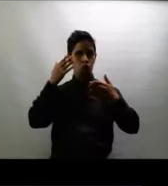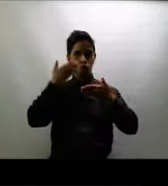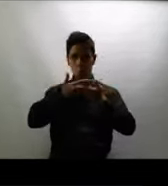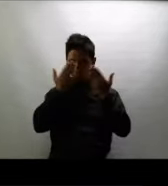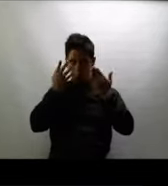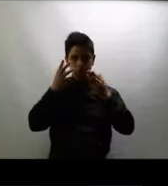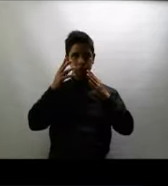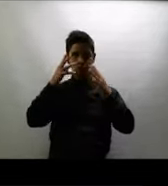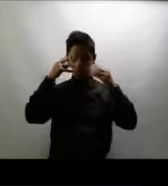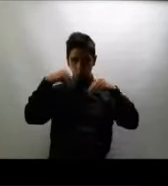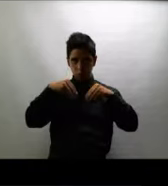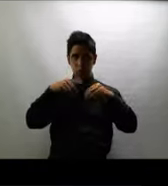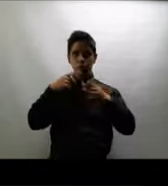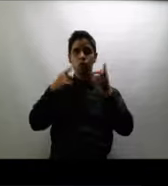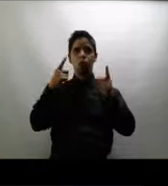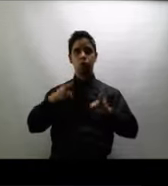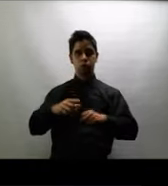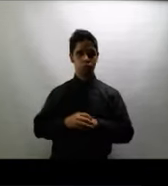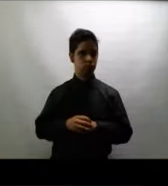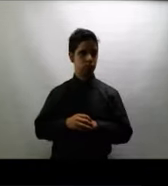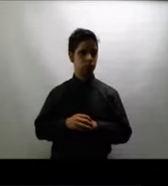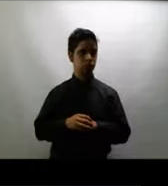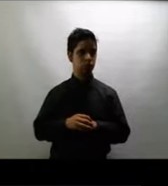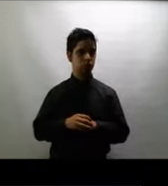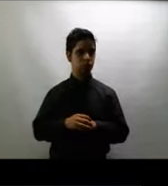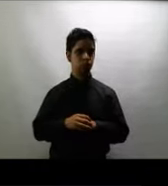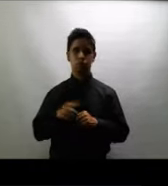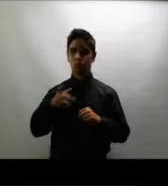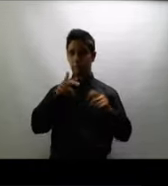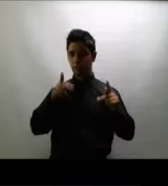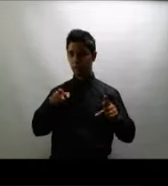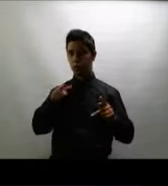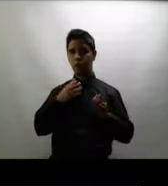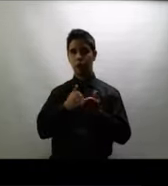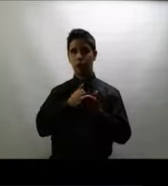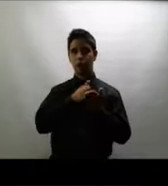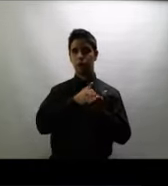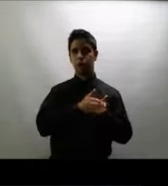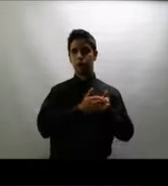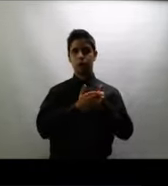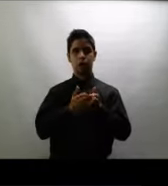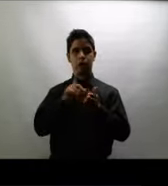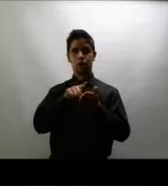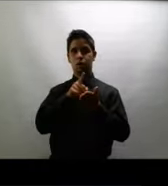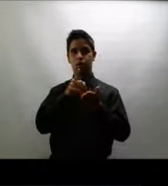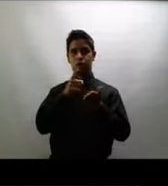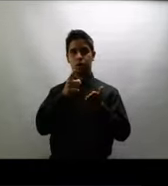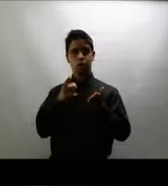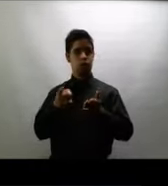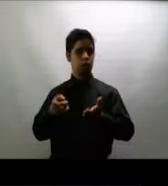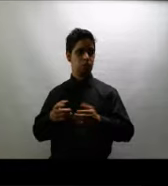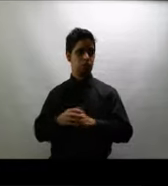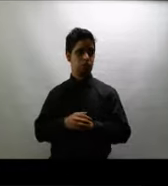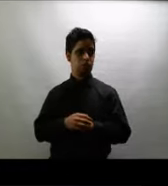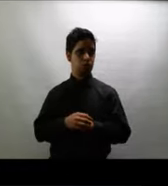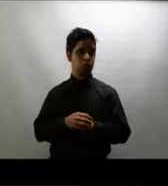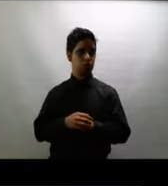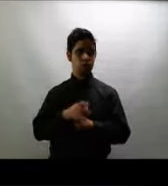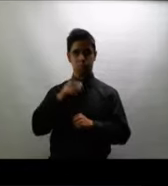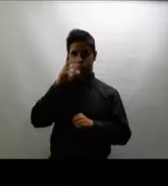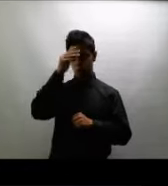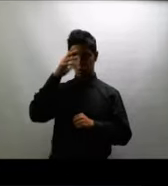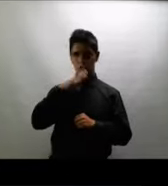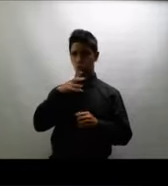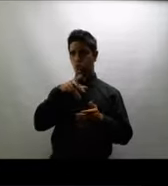de momento, alguien se escocotó del barco, de la lanchita, y él dijo... me voy a tirar, y se tiró a